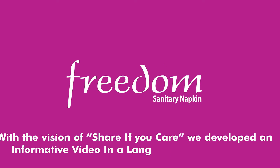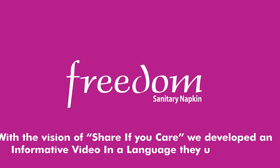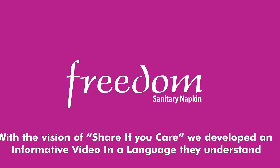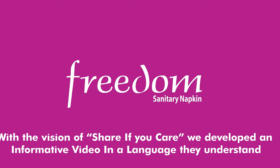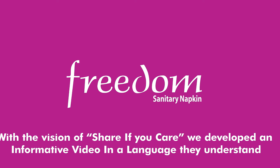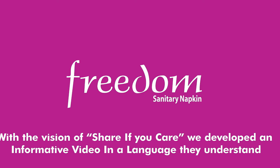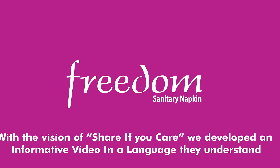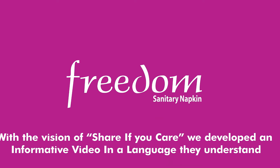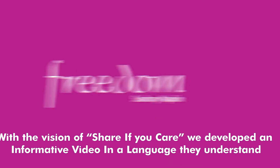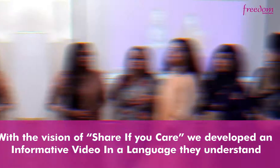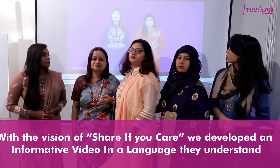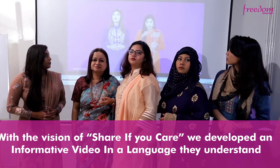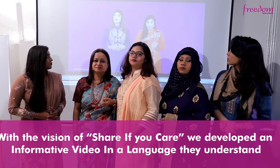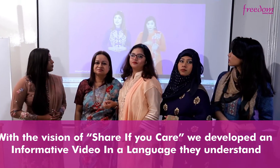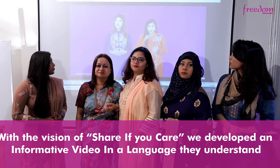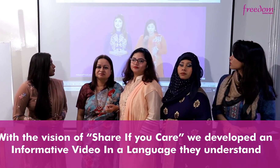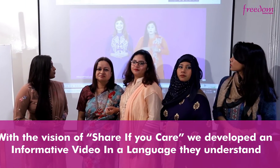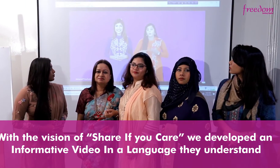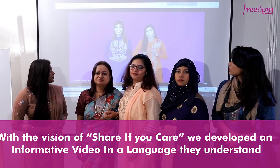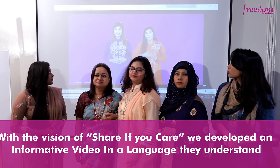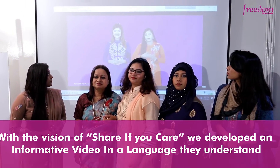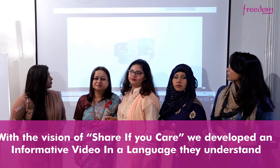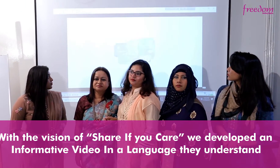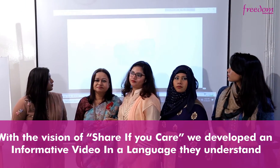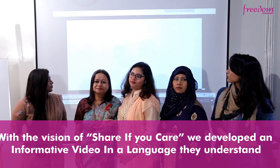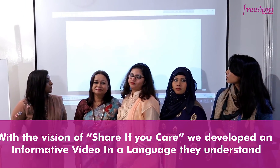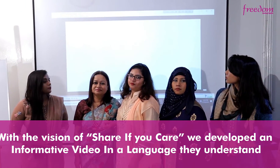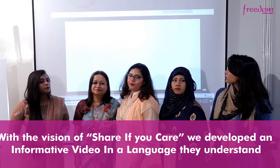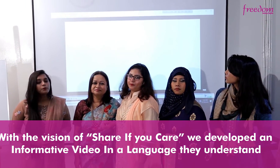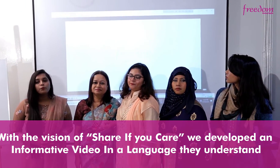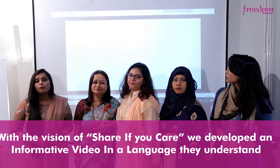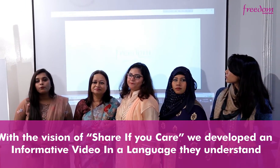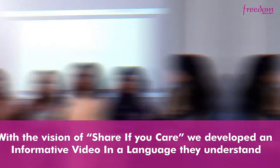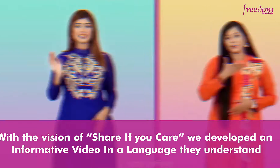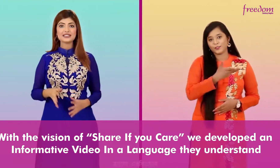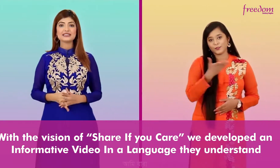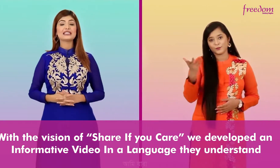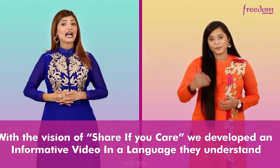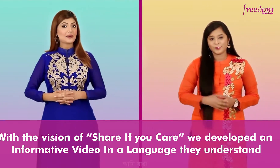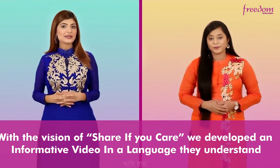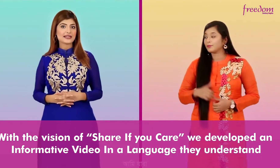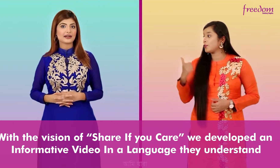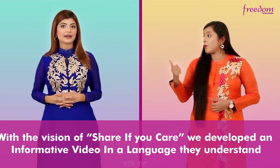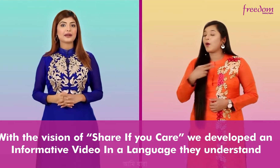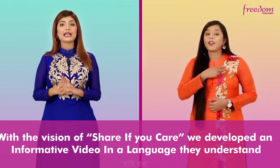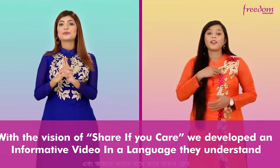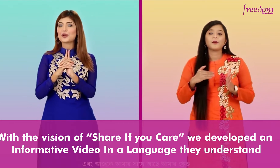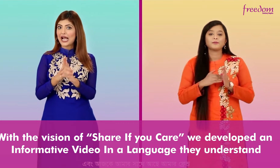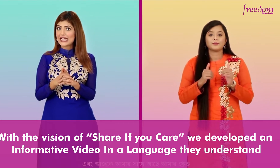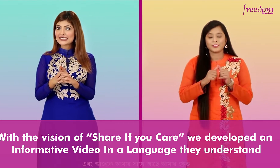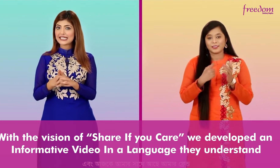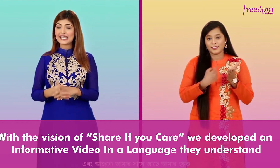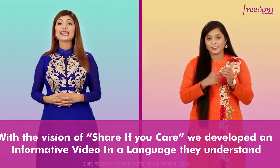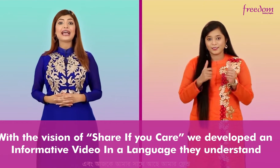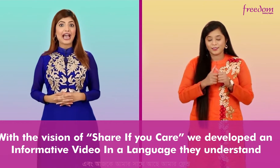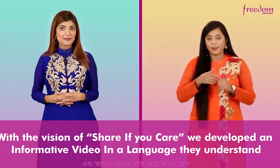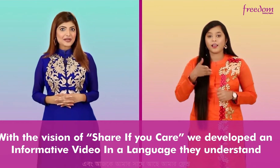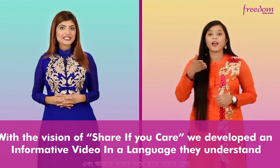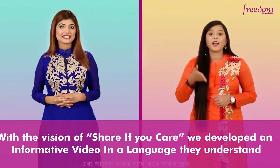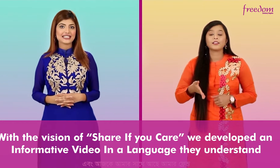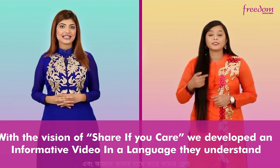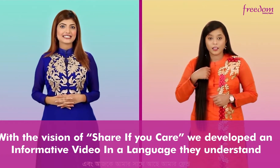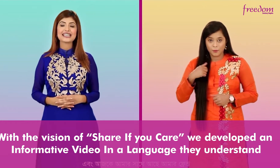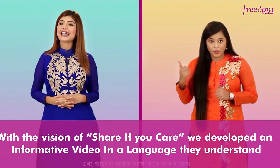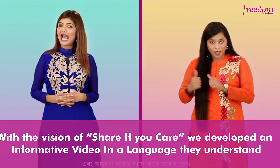পার্টনার হিসাবে ফ্রিডম নারীদের পিরিয়ডকালীন হাইজিন শেখামূলক সেশন আয়োজন করে। সচেতনতা তৈরির জন্য ফ্রিডম একটি